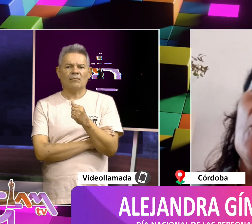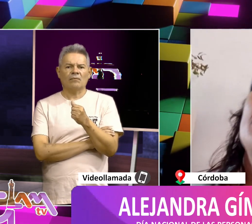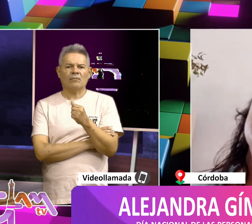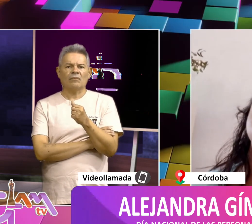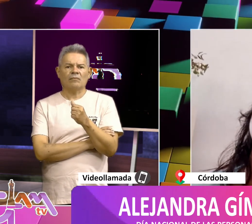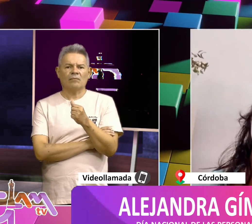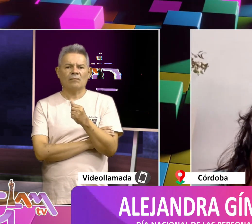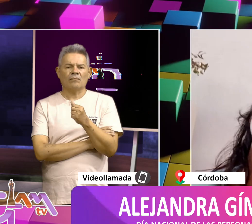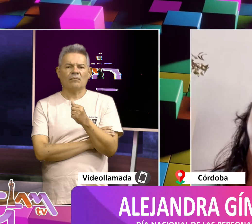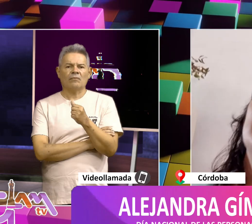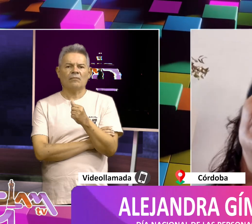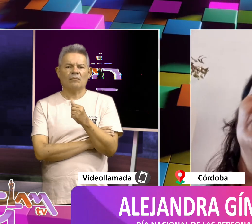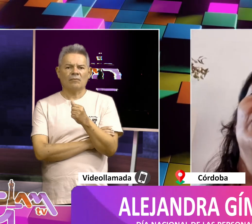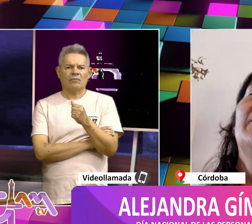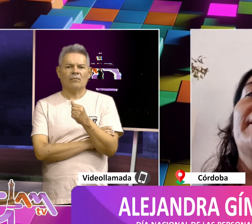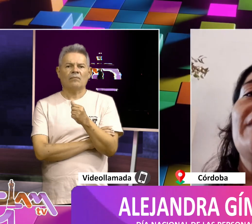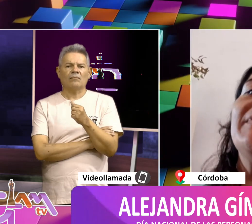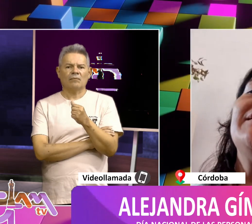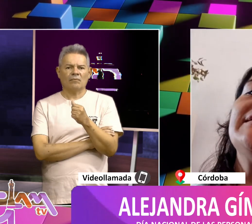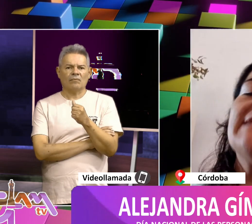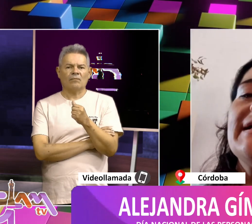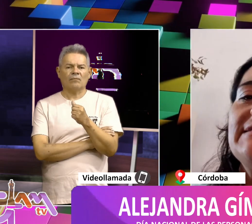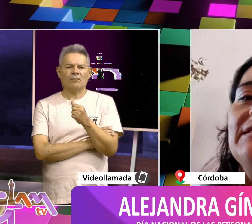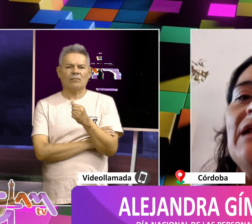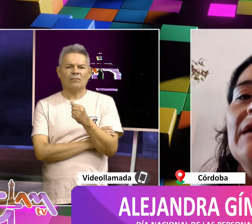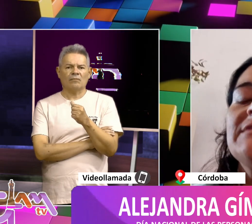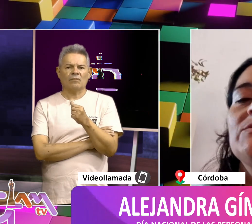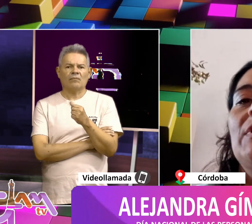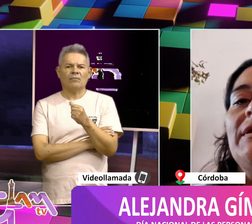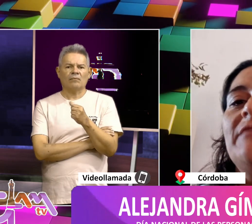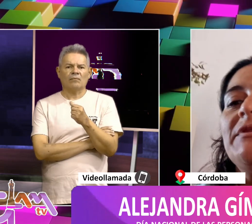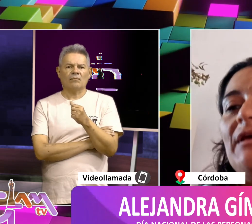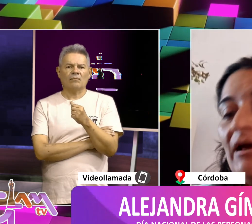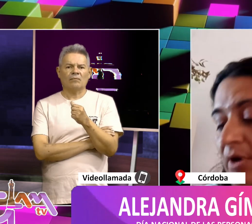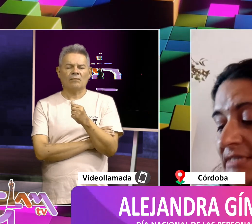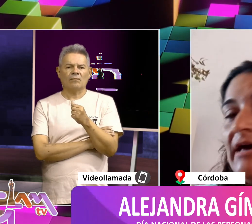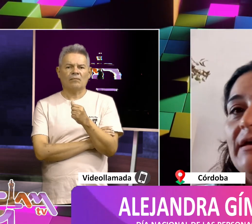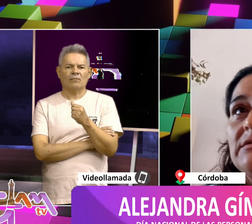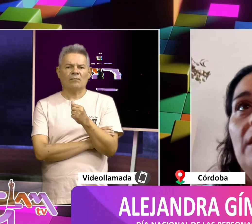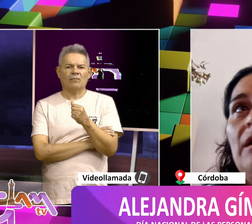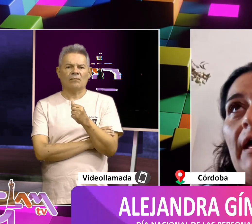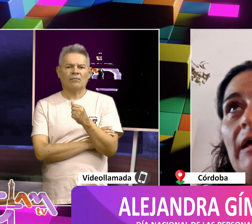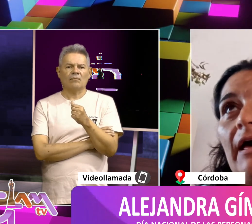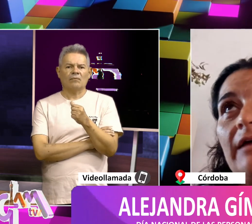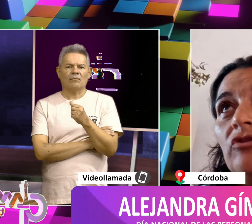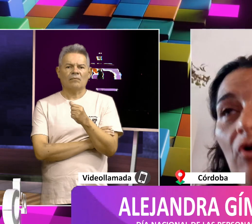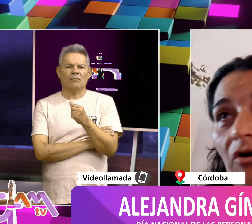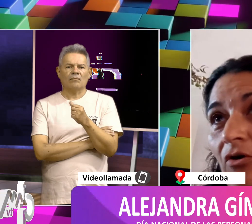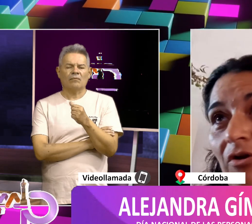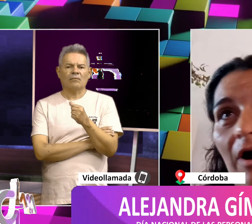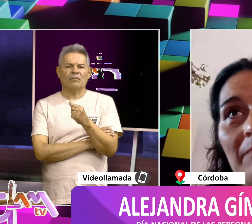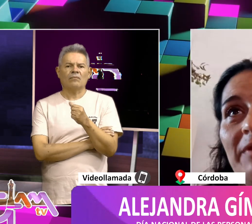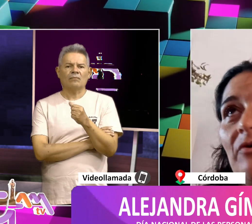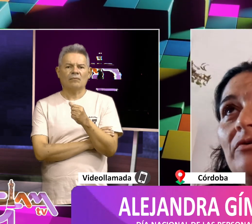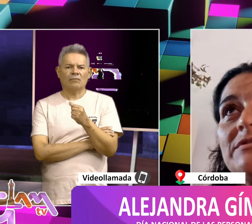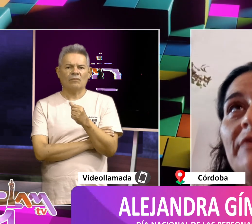más complejos, y ahí el niño es cuando realmente necesita el acceso al intérprete de lengua de señas en todos